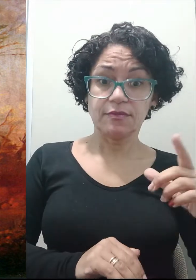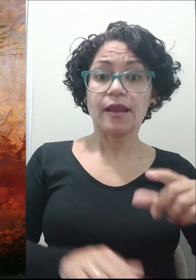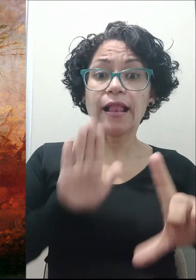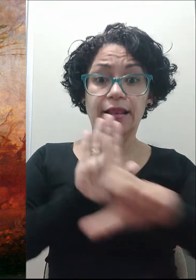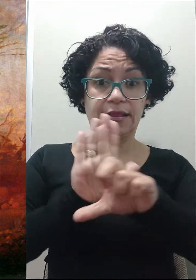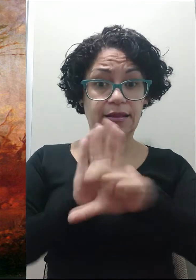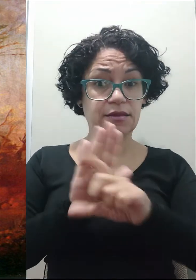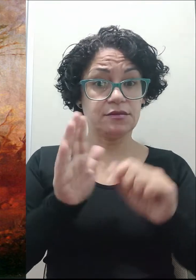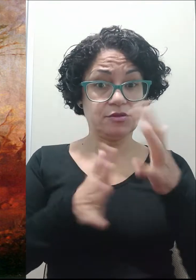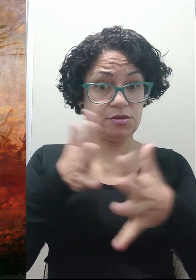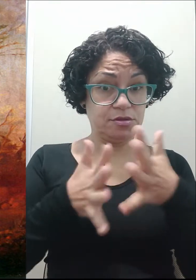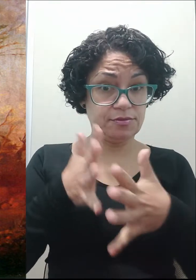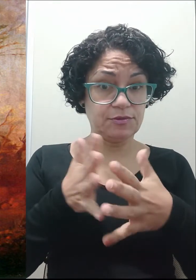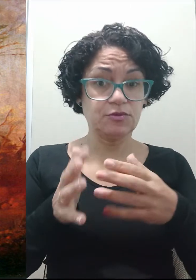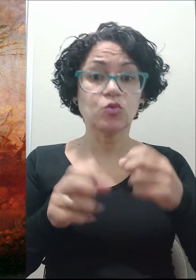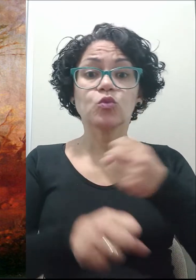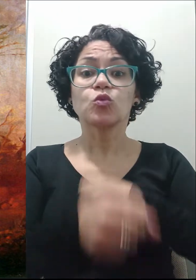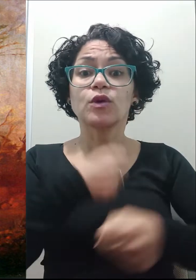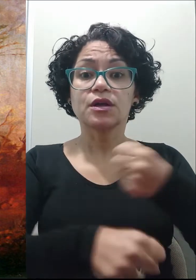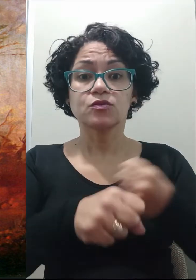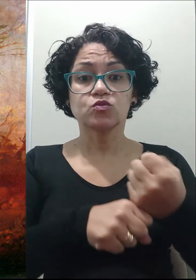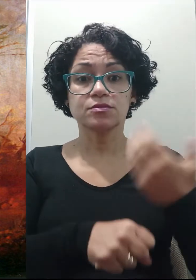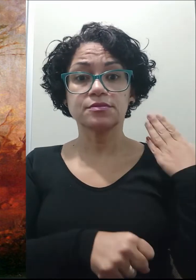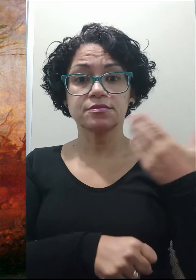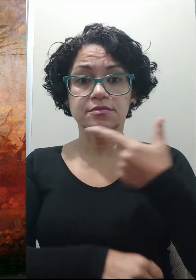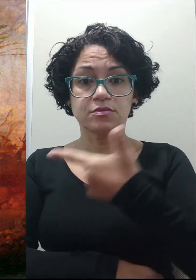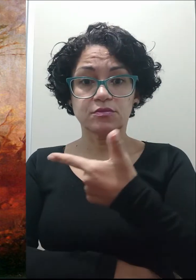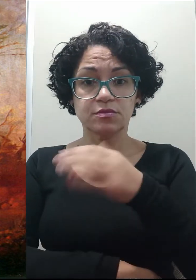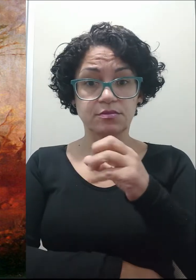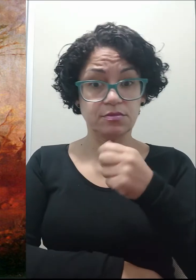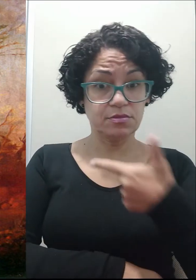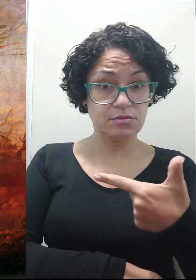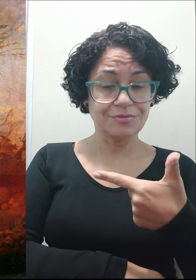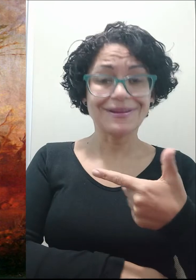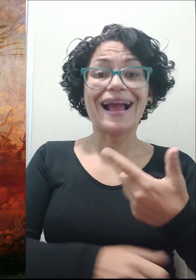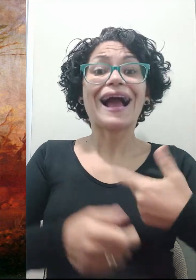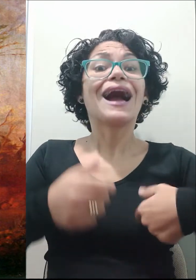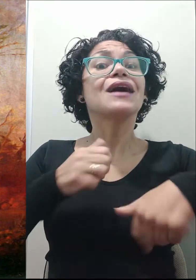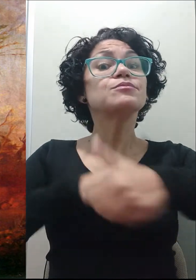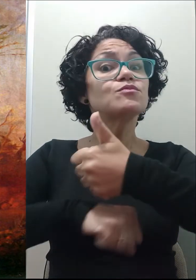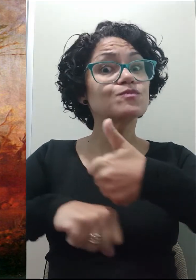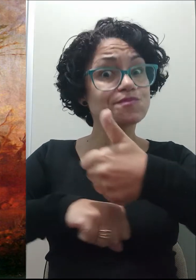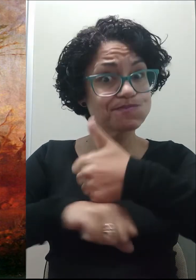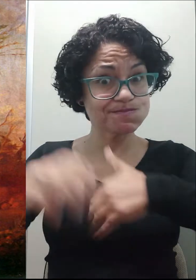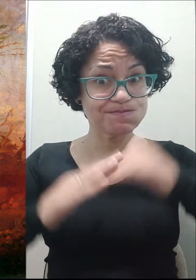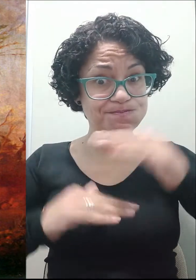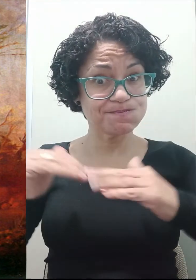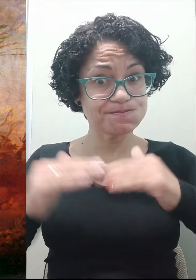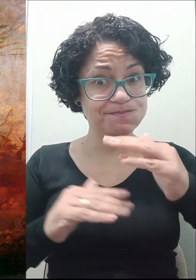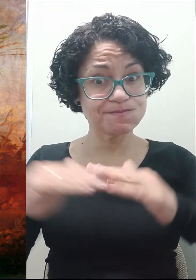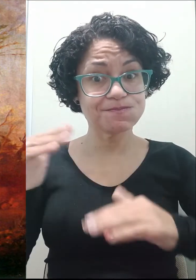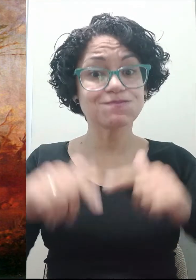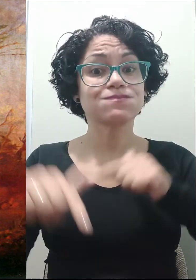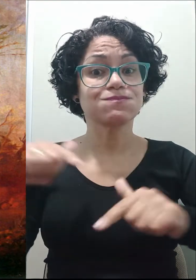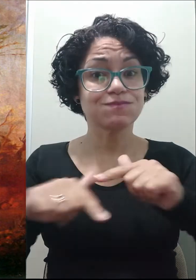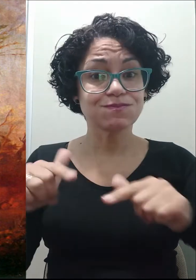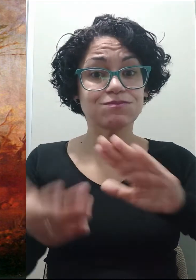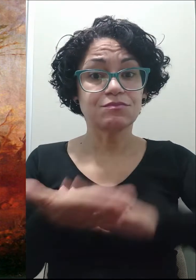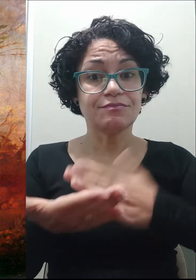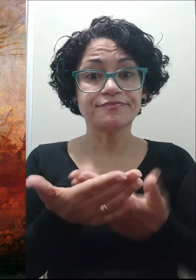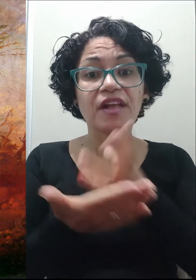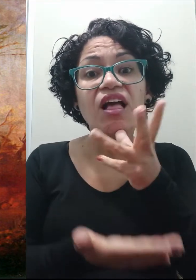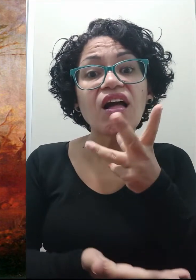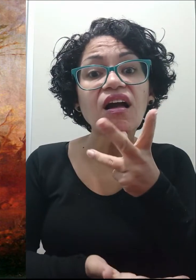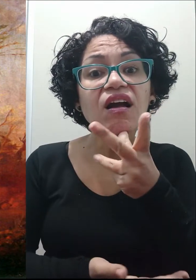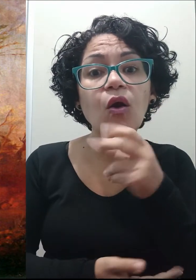de Libras ter sido homologada em 2002, a profissão do intérprete de Libras demorou 8 anos para